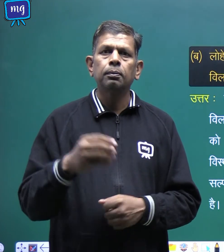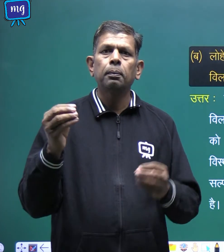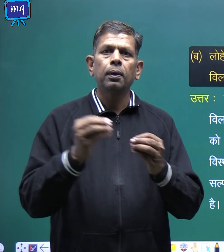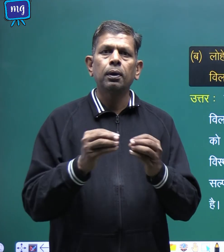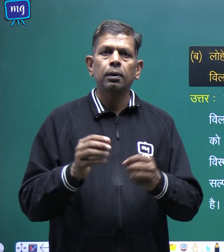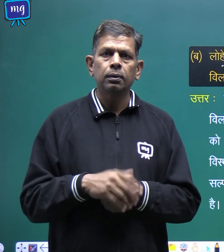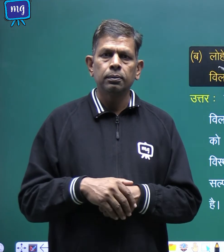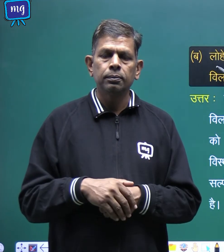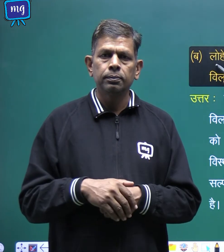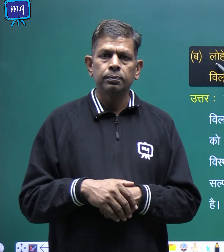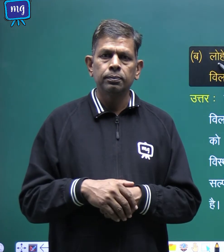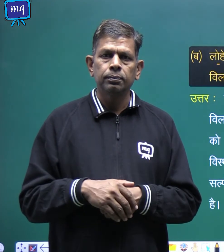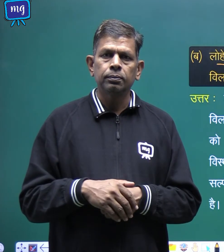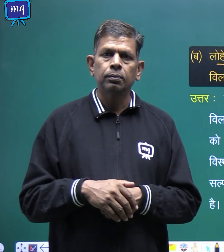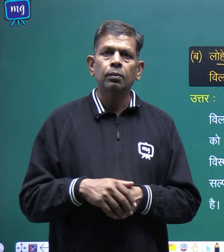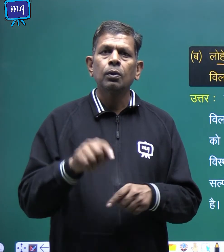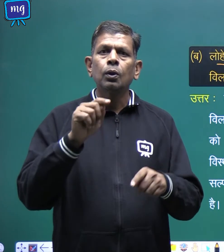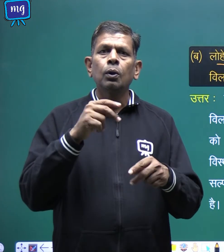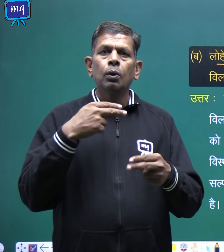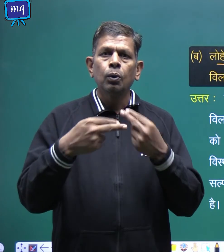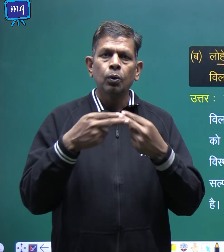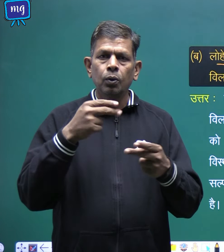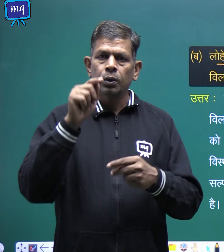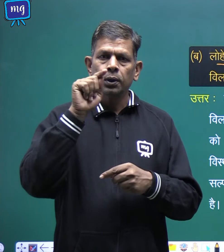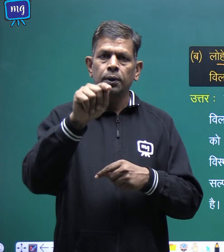ब लोहे की कील